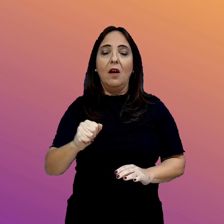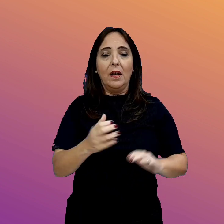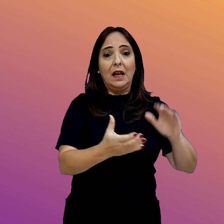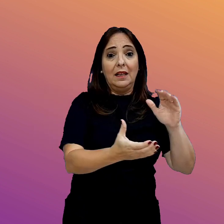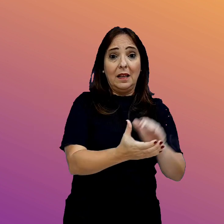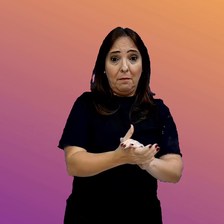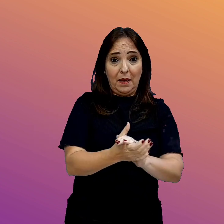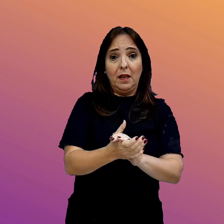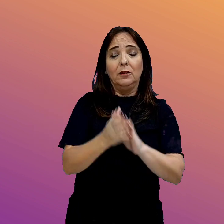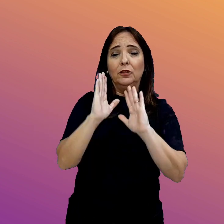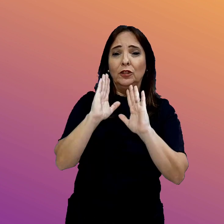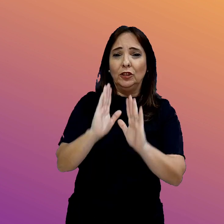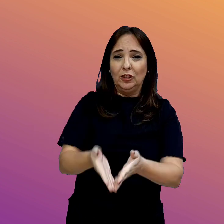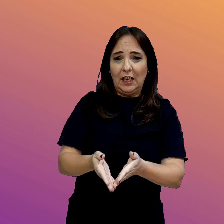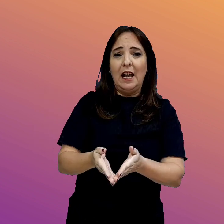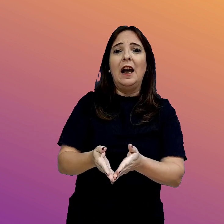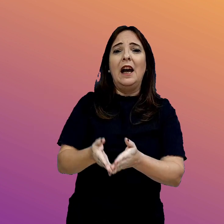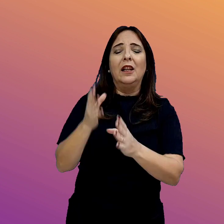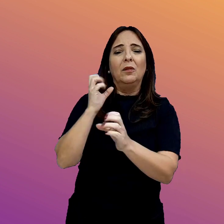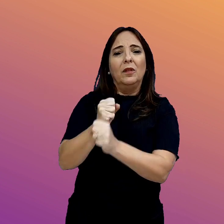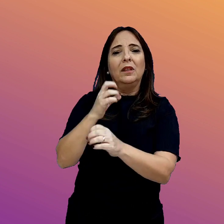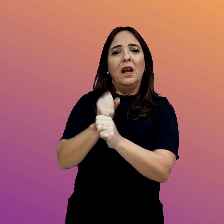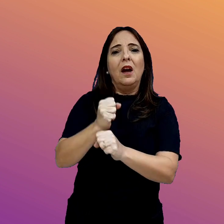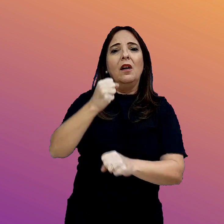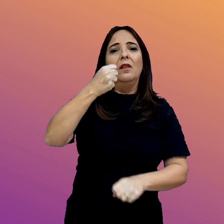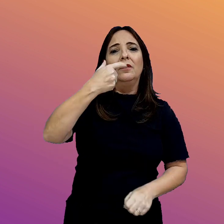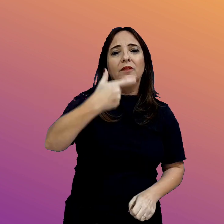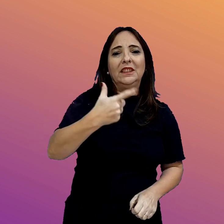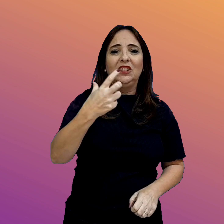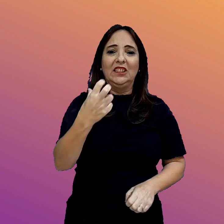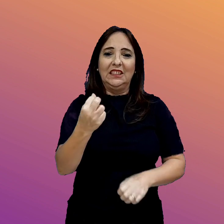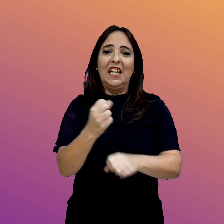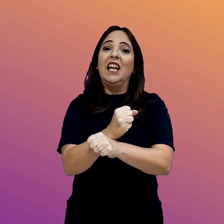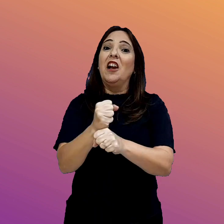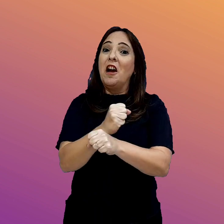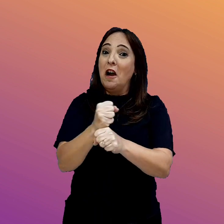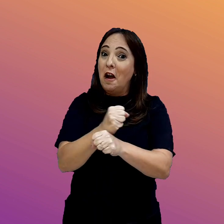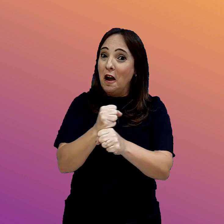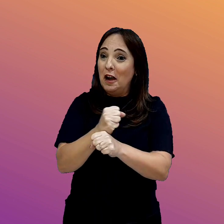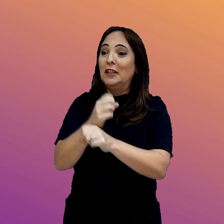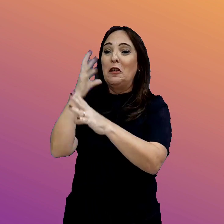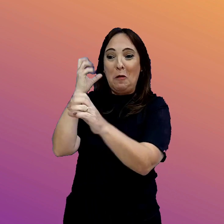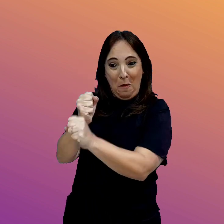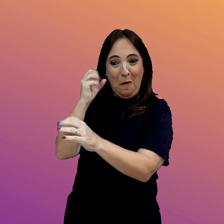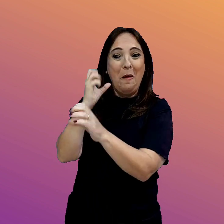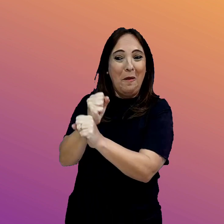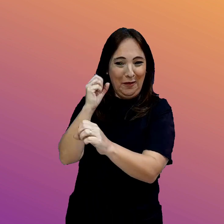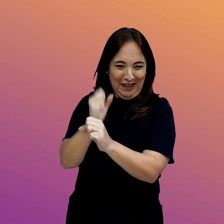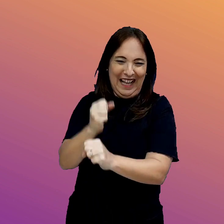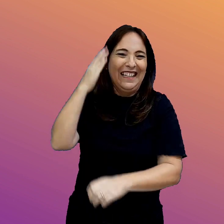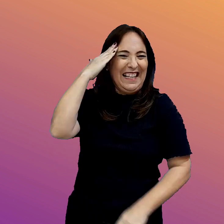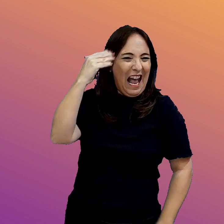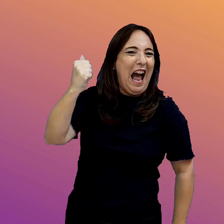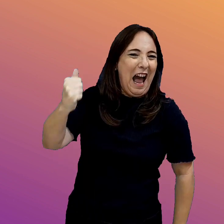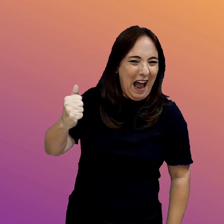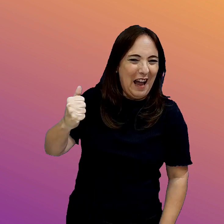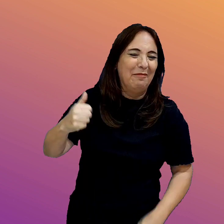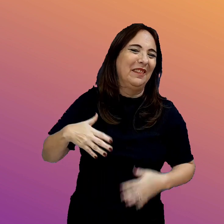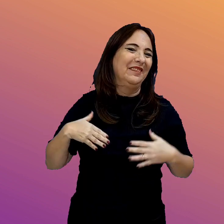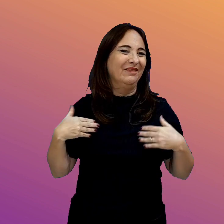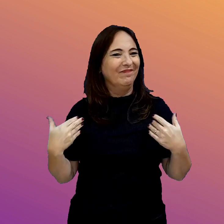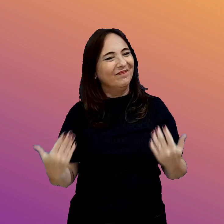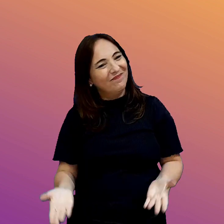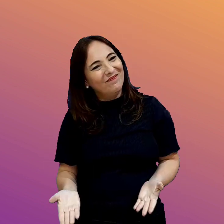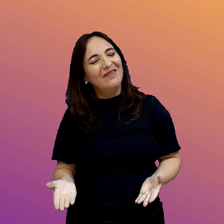26 anos, 3 meses e alguns dias, né, amor? É, você que sabe fazer as contas, né?